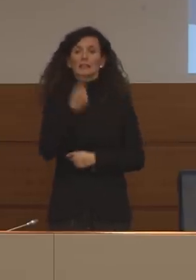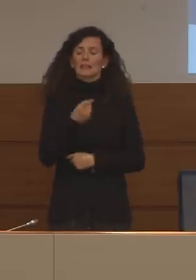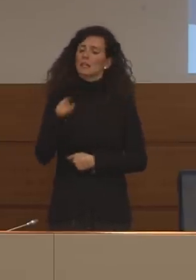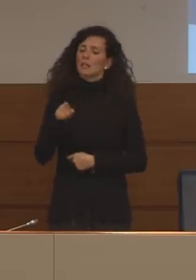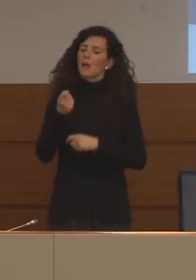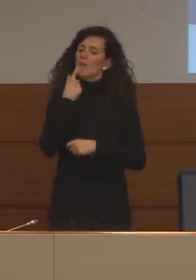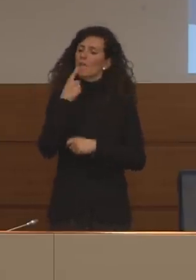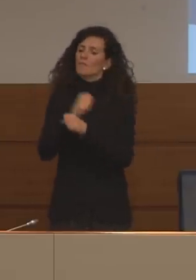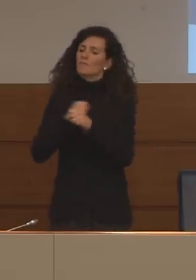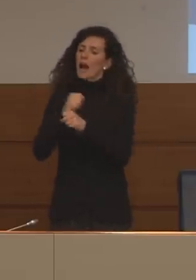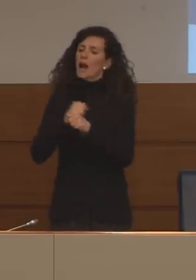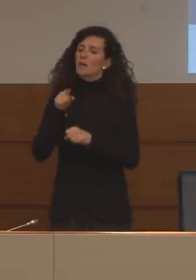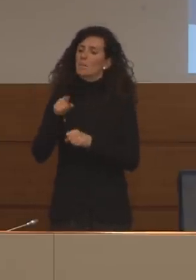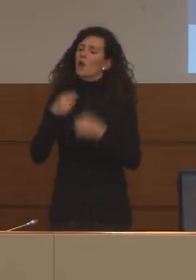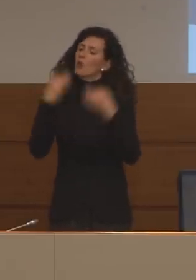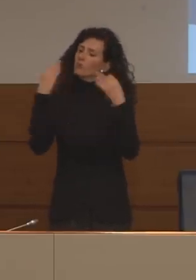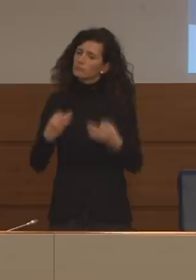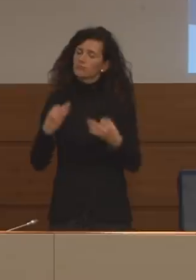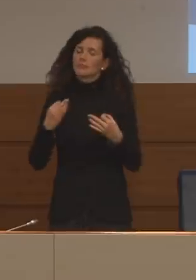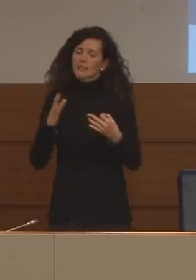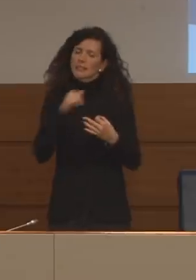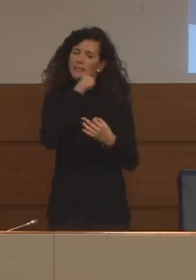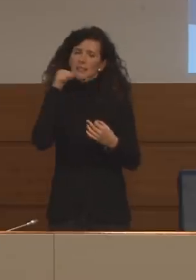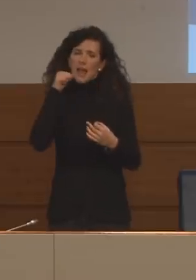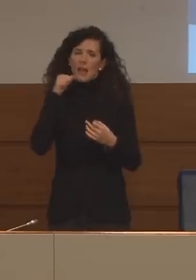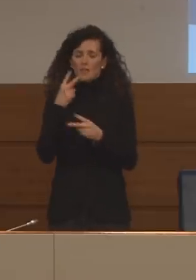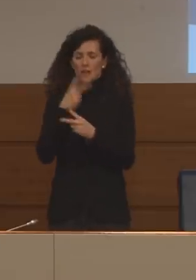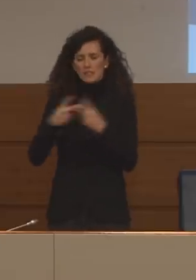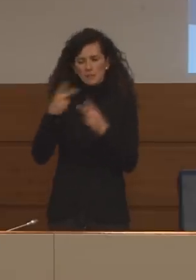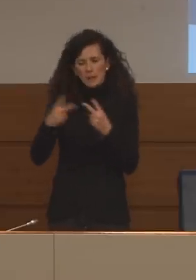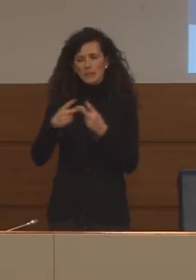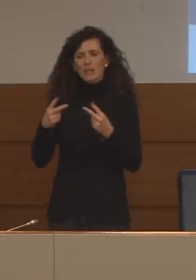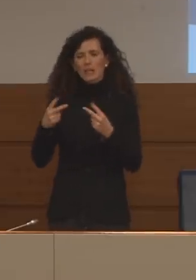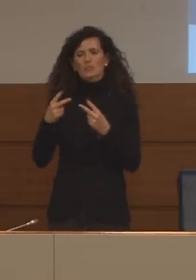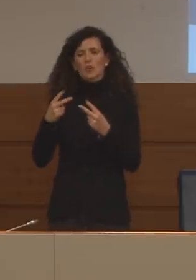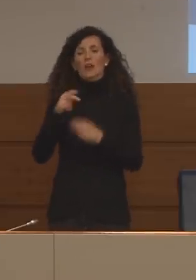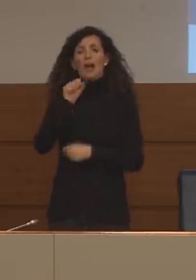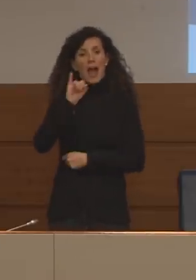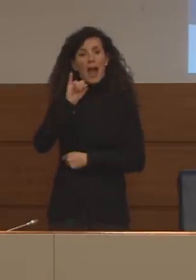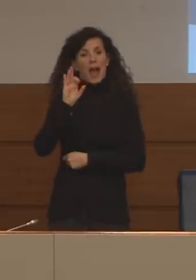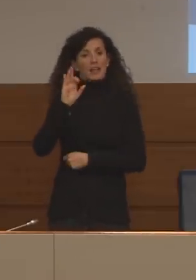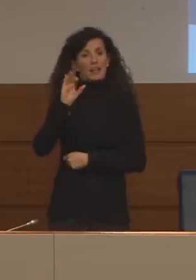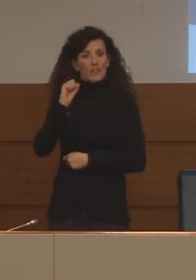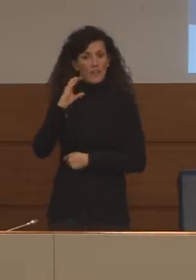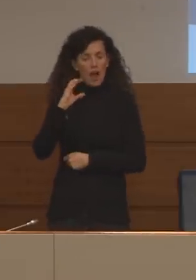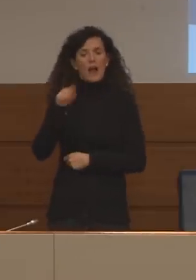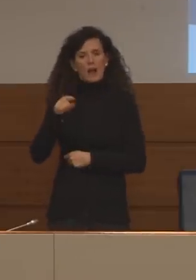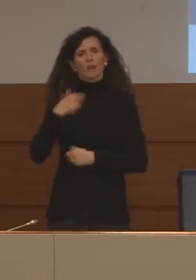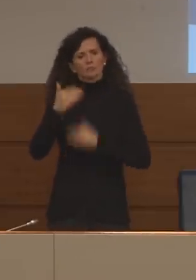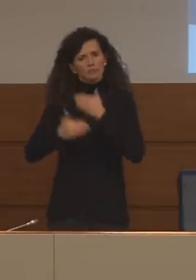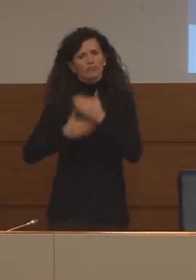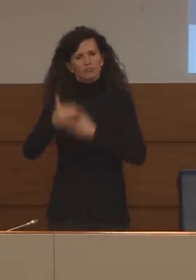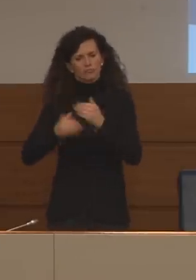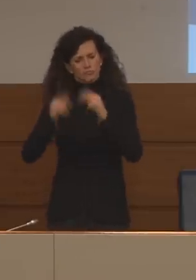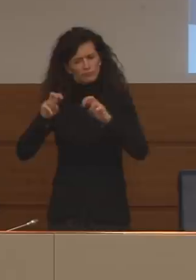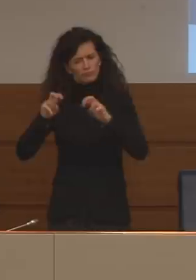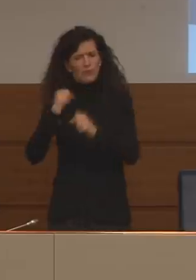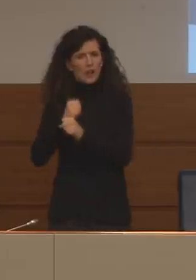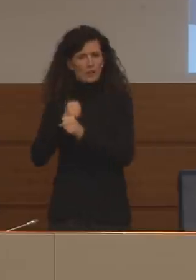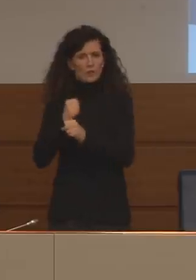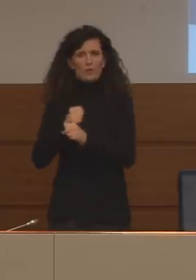patologia di cui stiamo parlando occorre una sperimentazione haifa si sta muovendo in questa logica